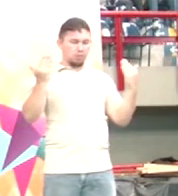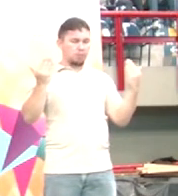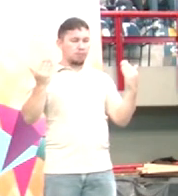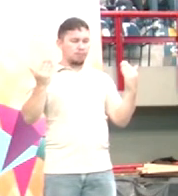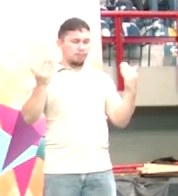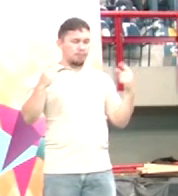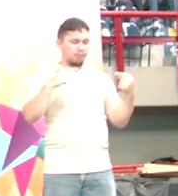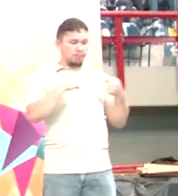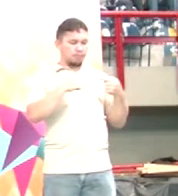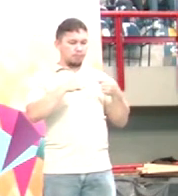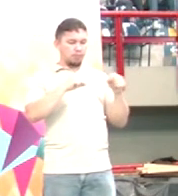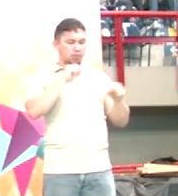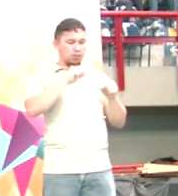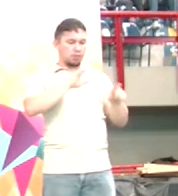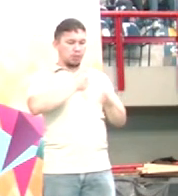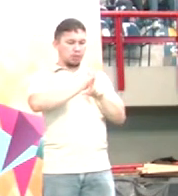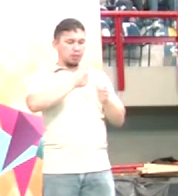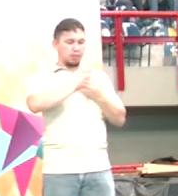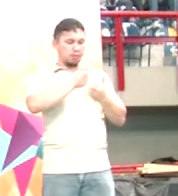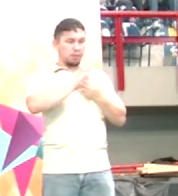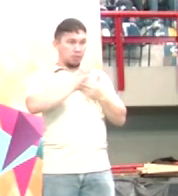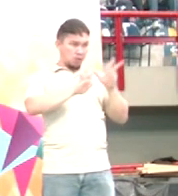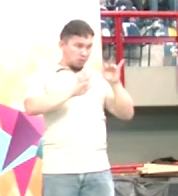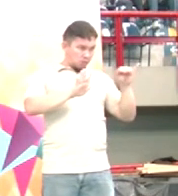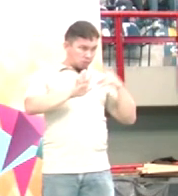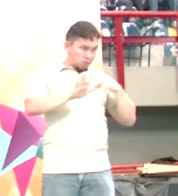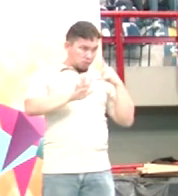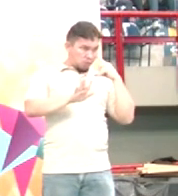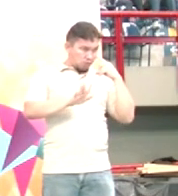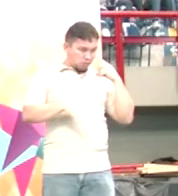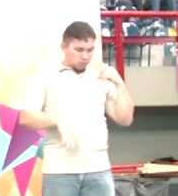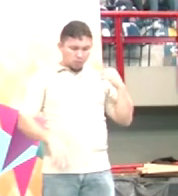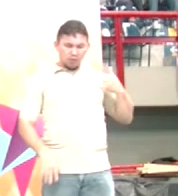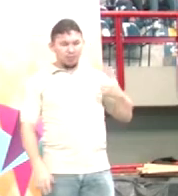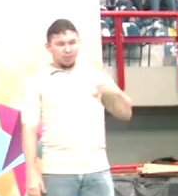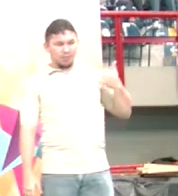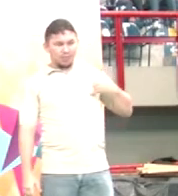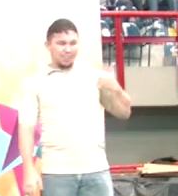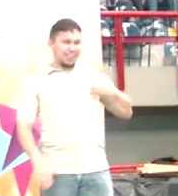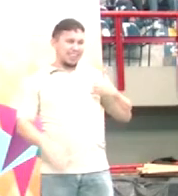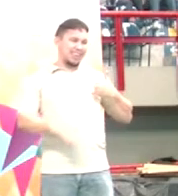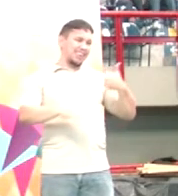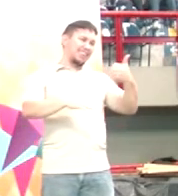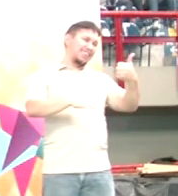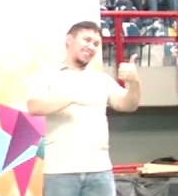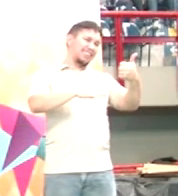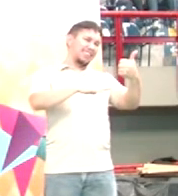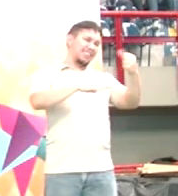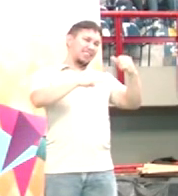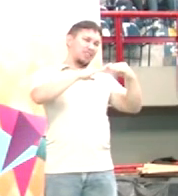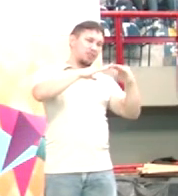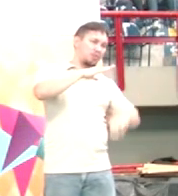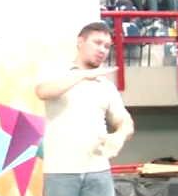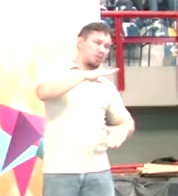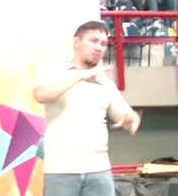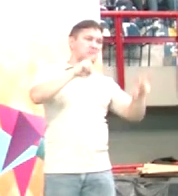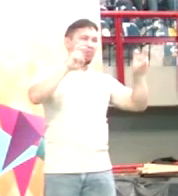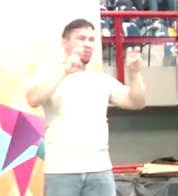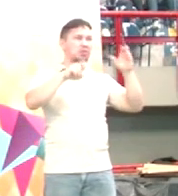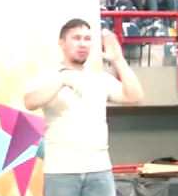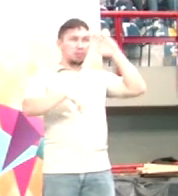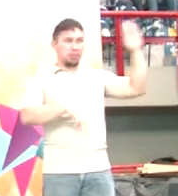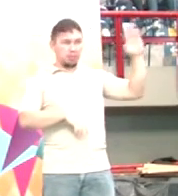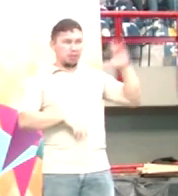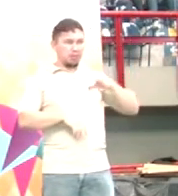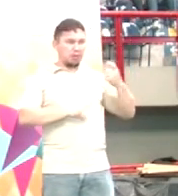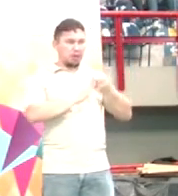percebemos que estão ligados a leis. Será que a lei da redução da maioridade penal não seria um forte tema para esse ano?